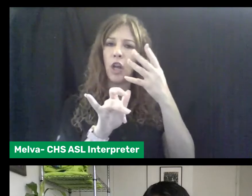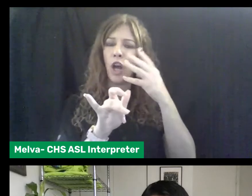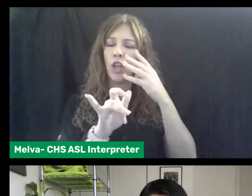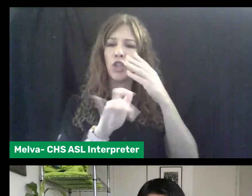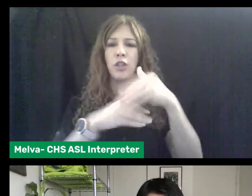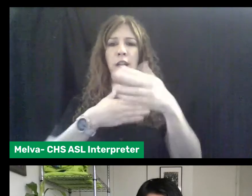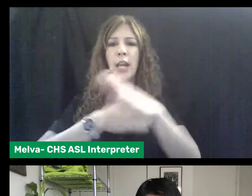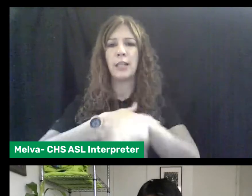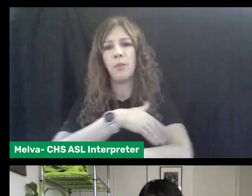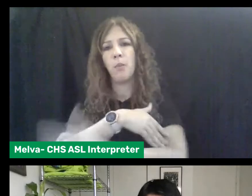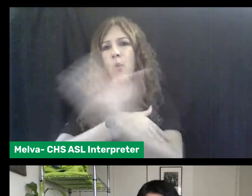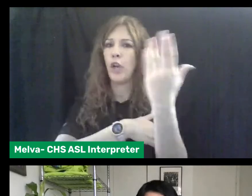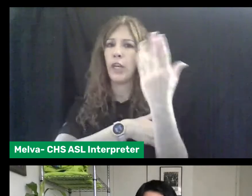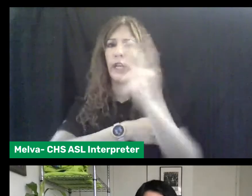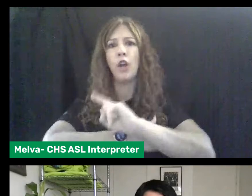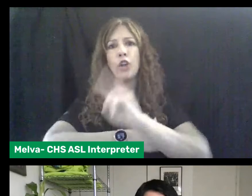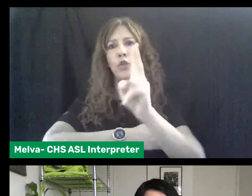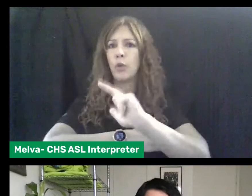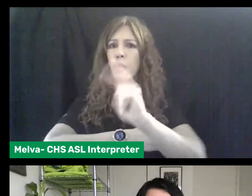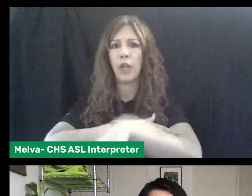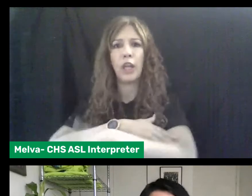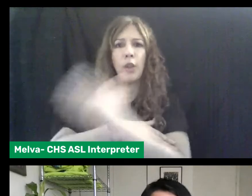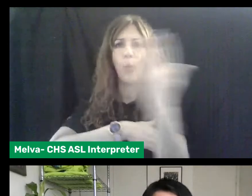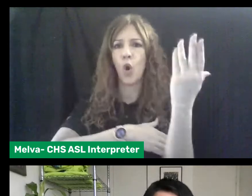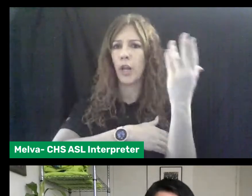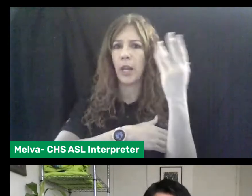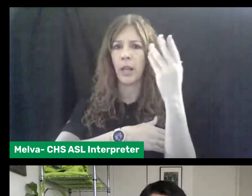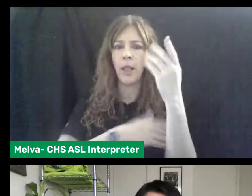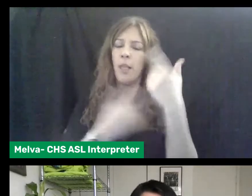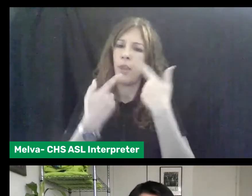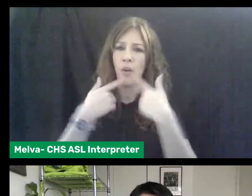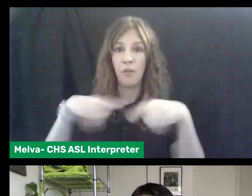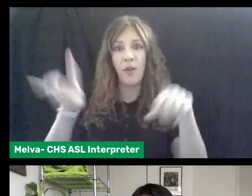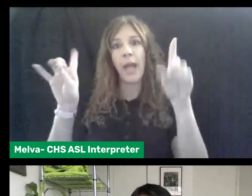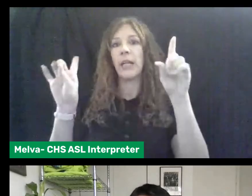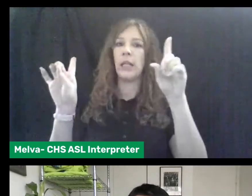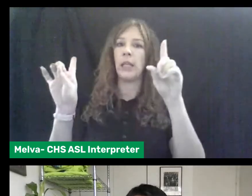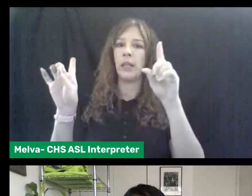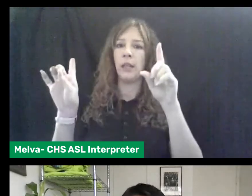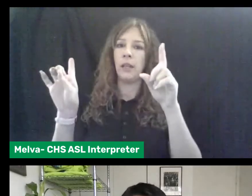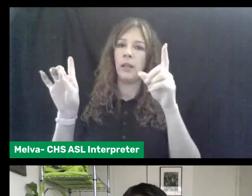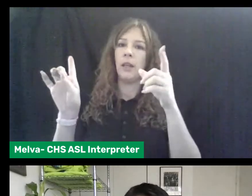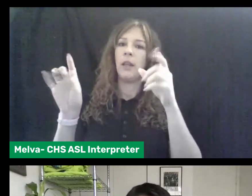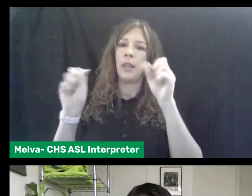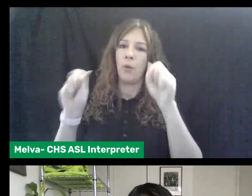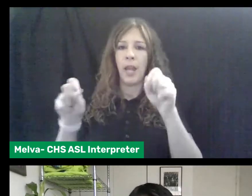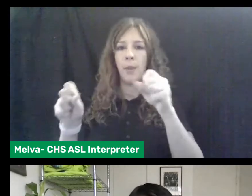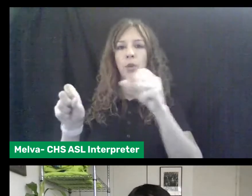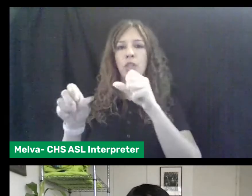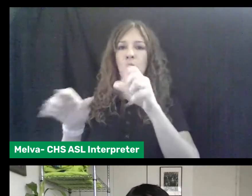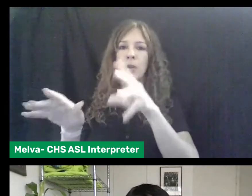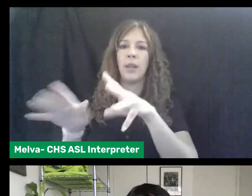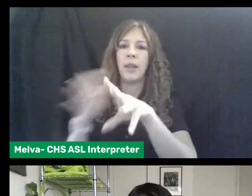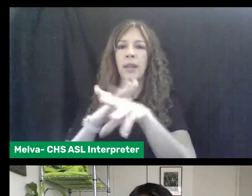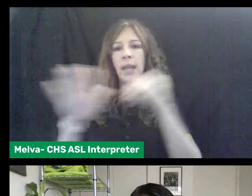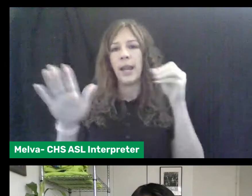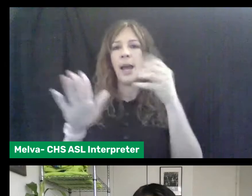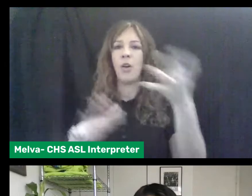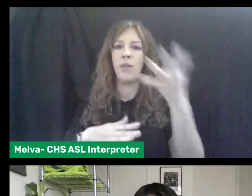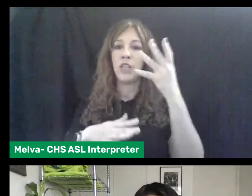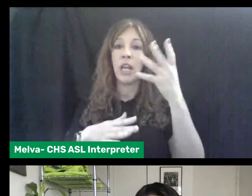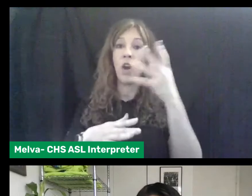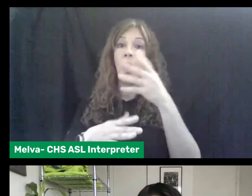día, a las 2, 3 de la mañana, lo liberaban y le ponían multa y le ponían también una cita en la